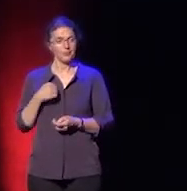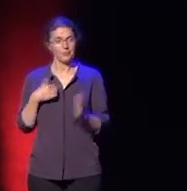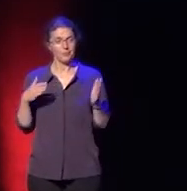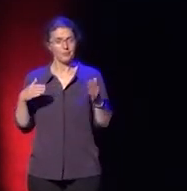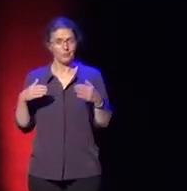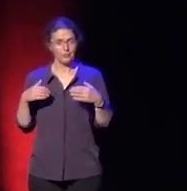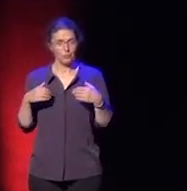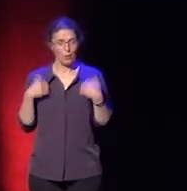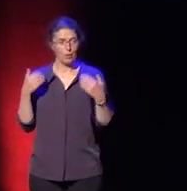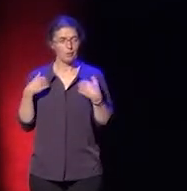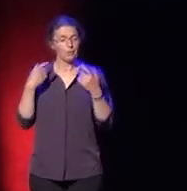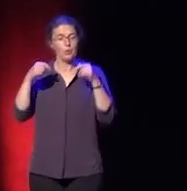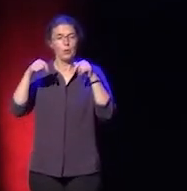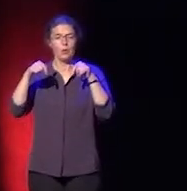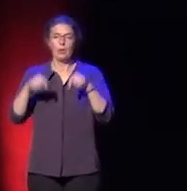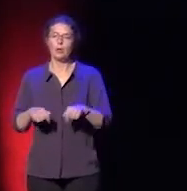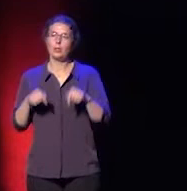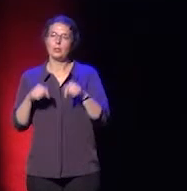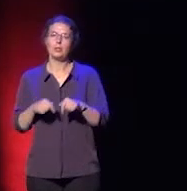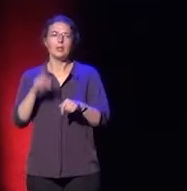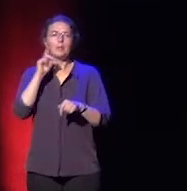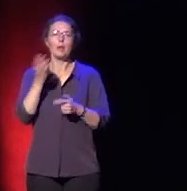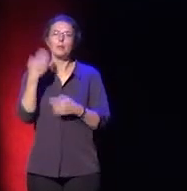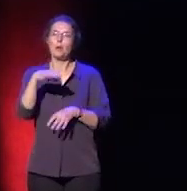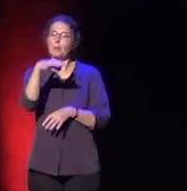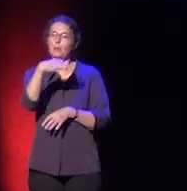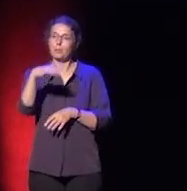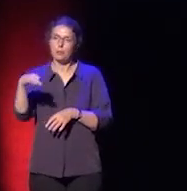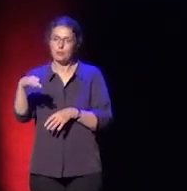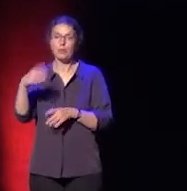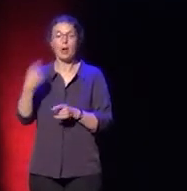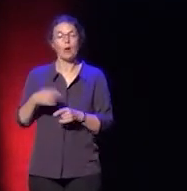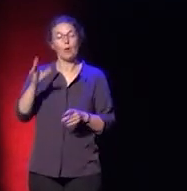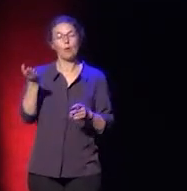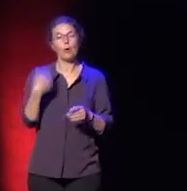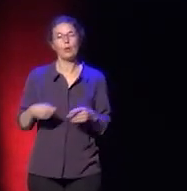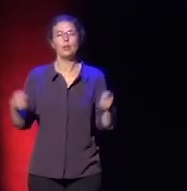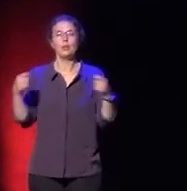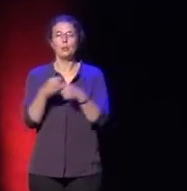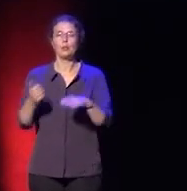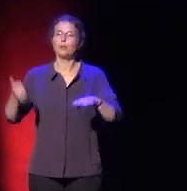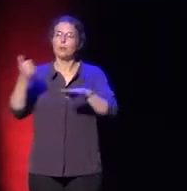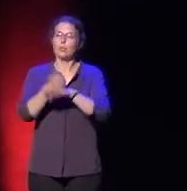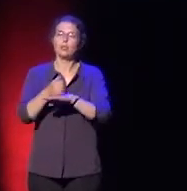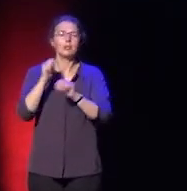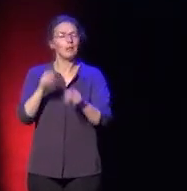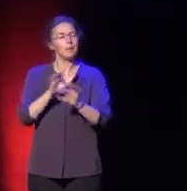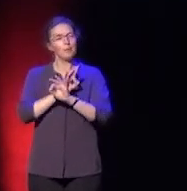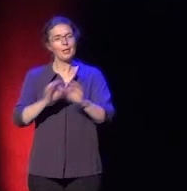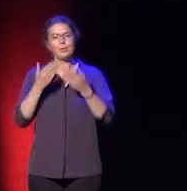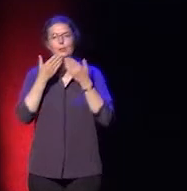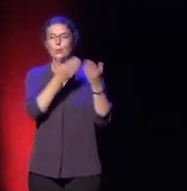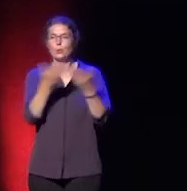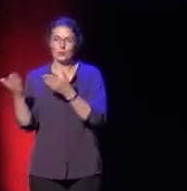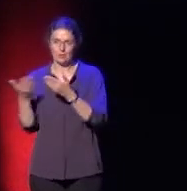mich, Ihnen heute im Namen des Präsidiums wie auch des Bundesvorstandes die besten Grüße übermitteln